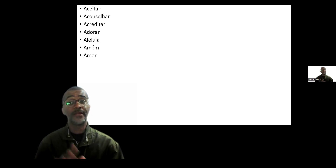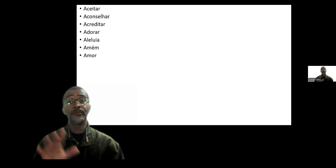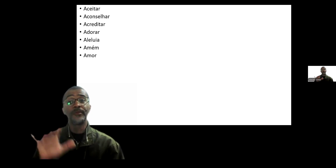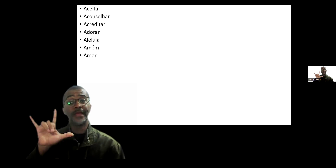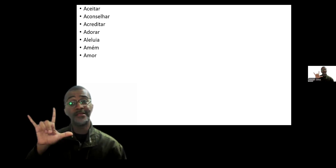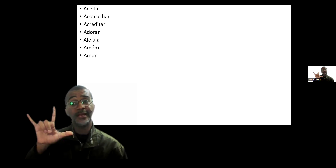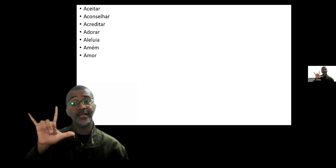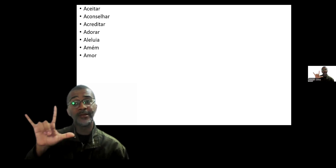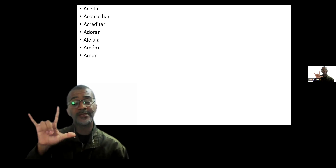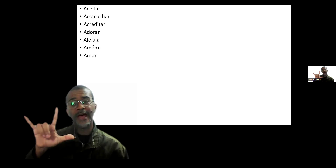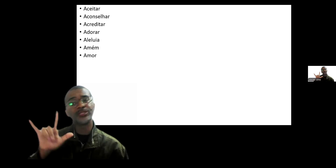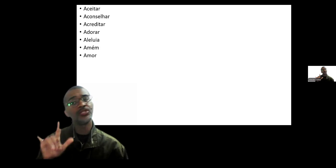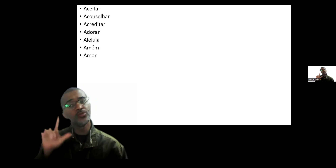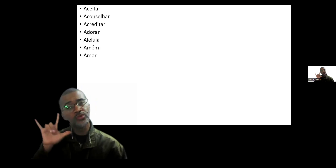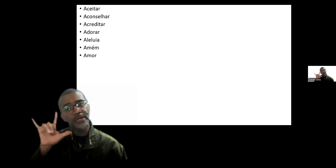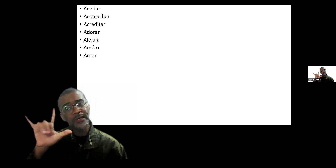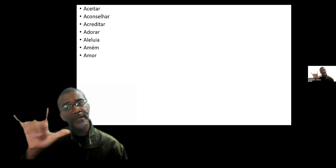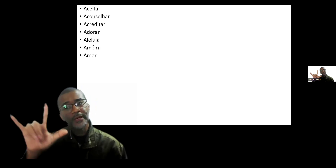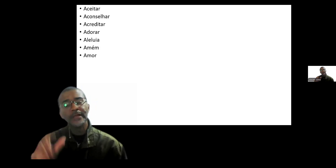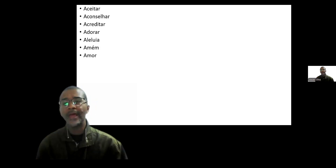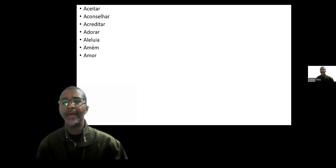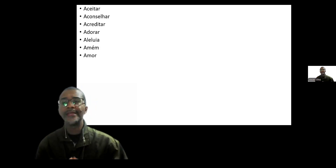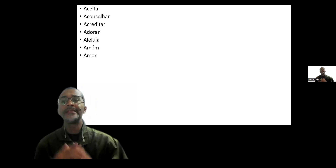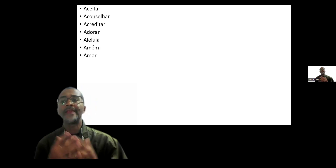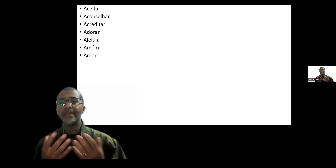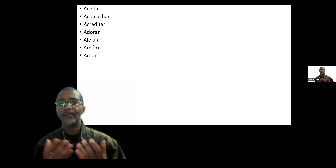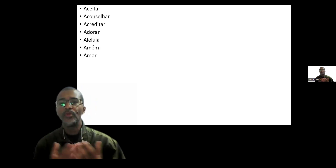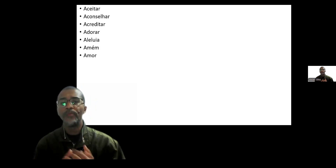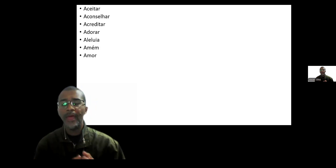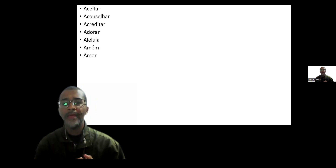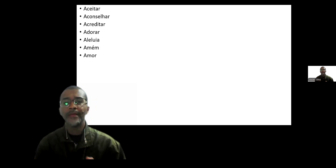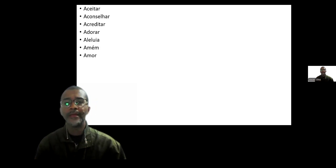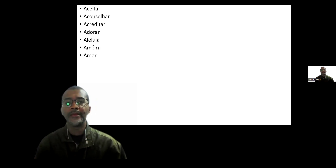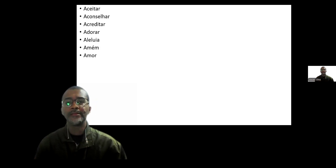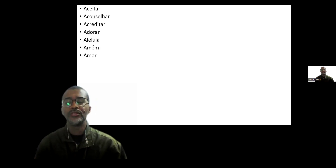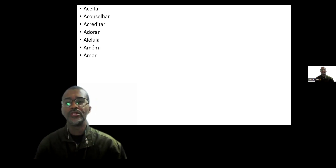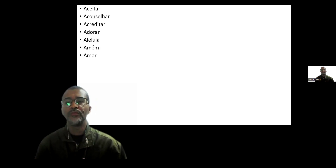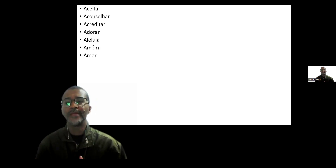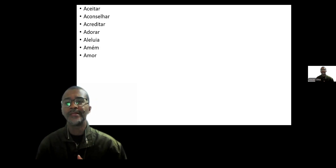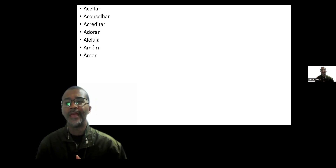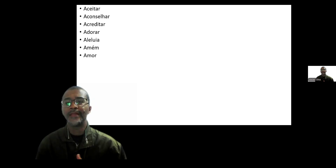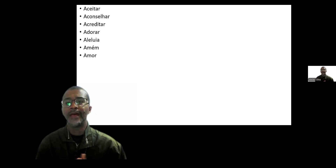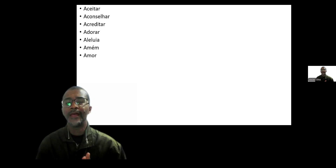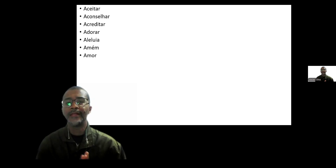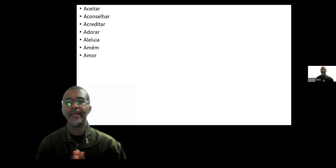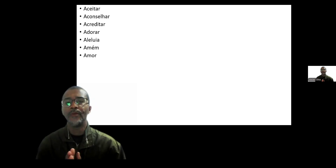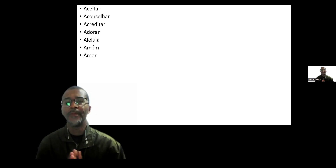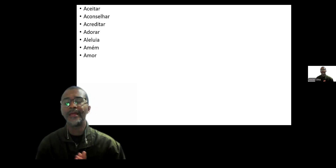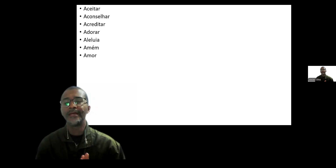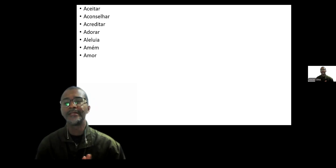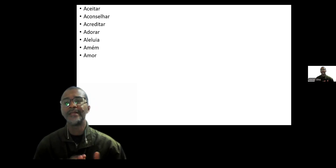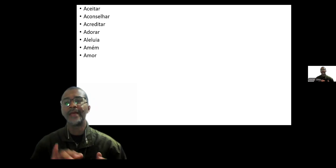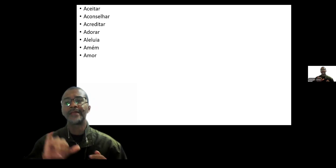mais, mas ela não pertence a Libras, tá? A gente usa, tá? Eles entendem muito bem esse sentido, mas é da